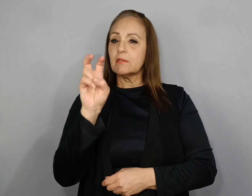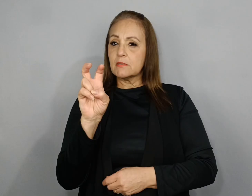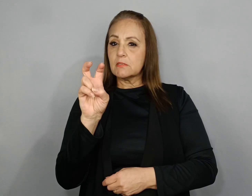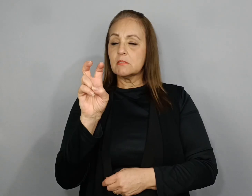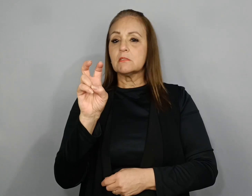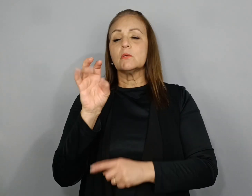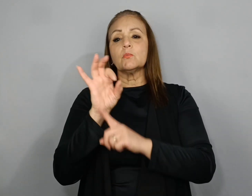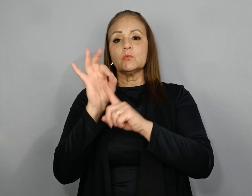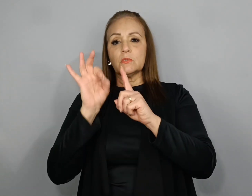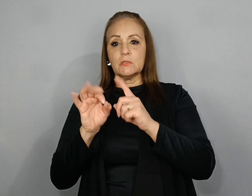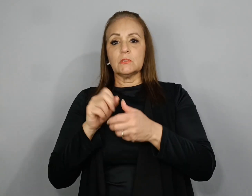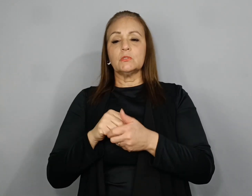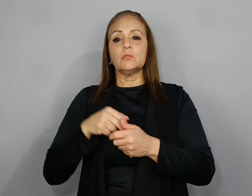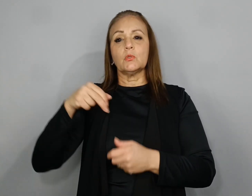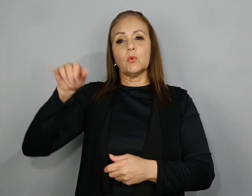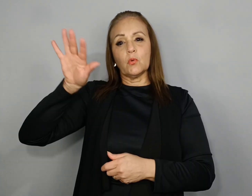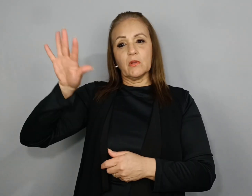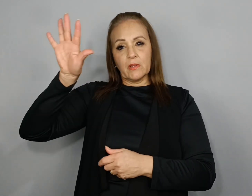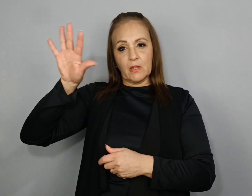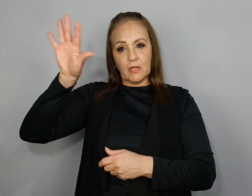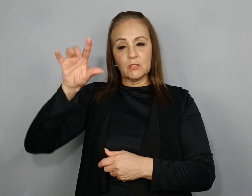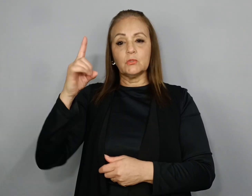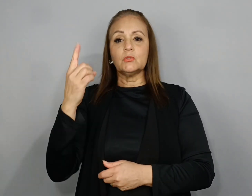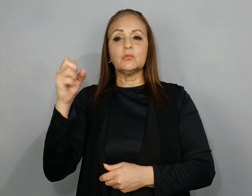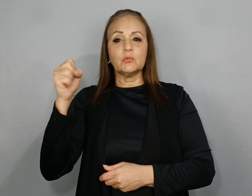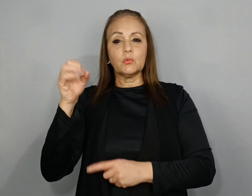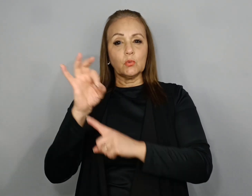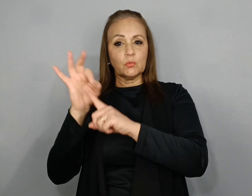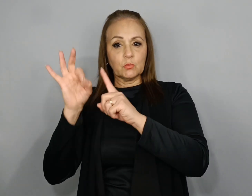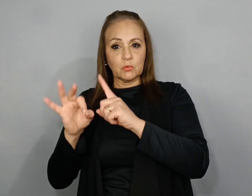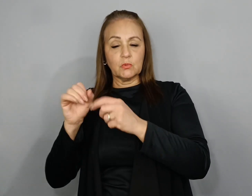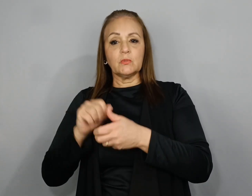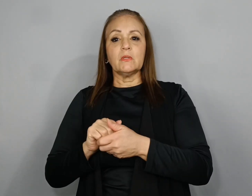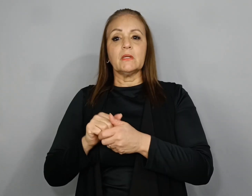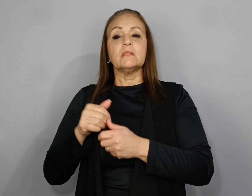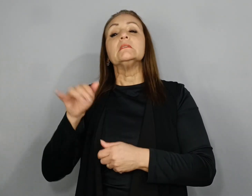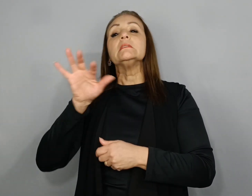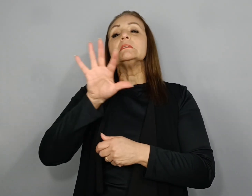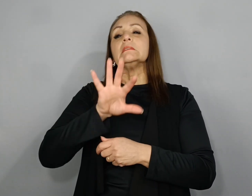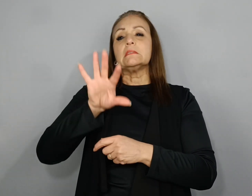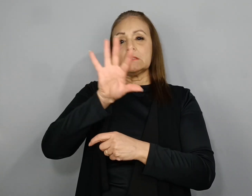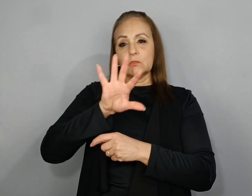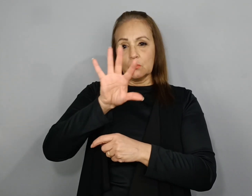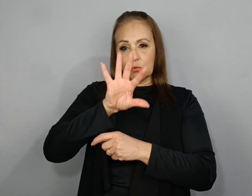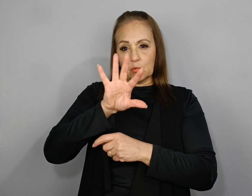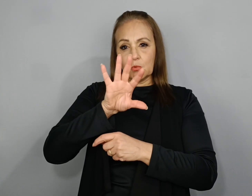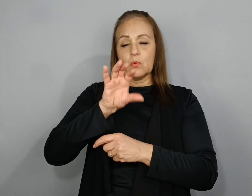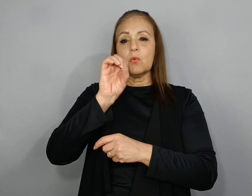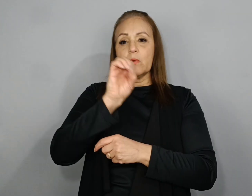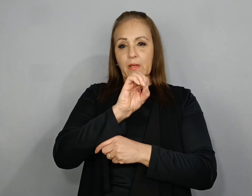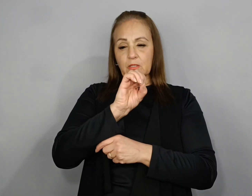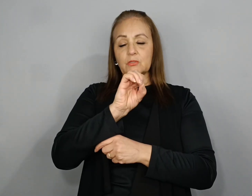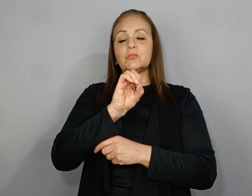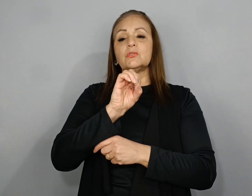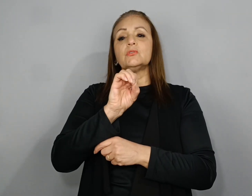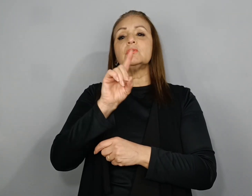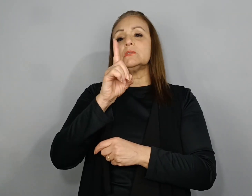45%, Nordeste, 18%, Centro-Oeste, 19%,